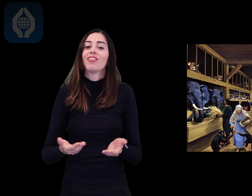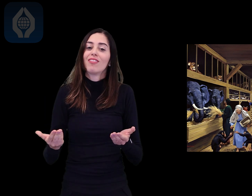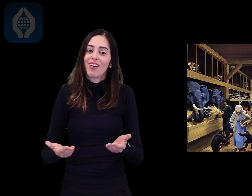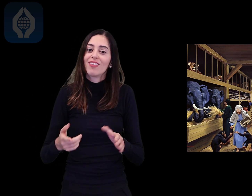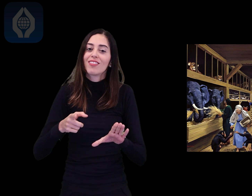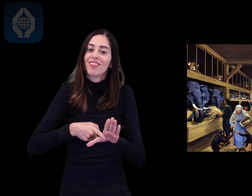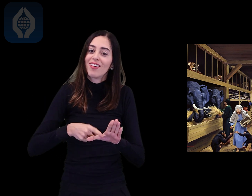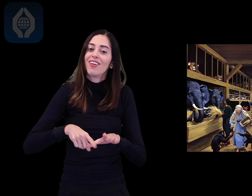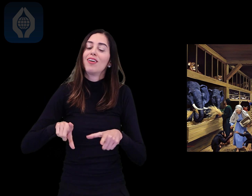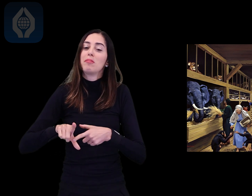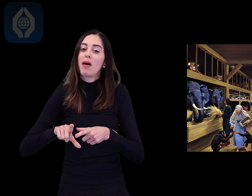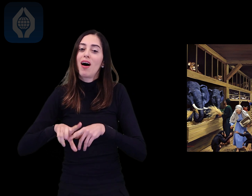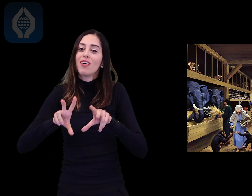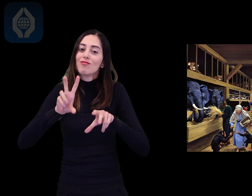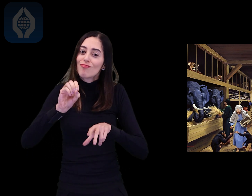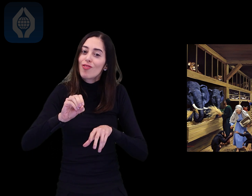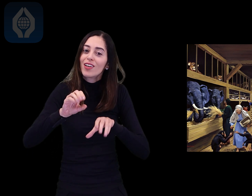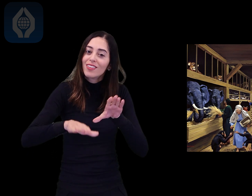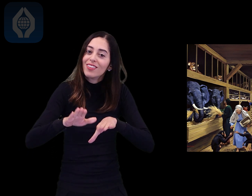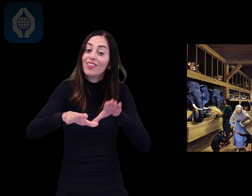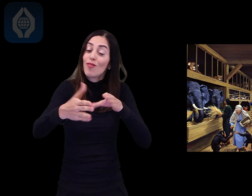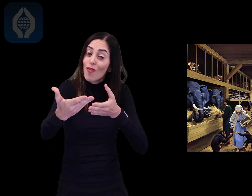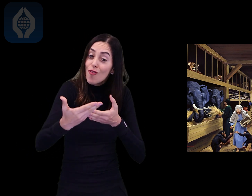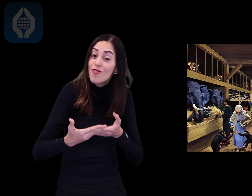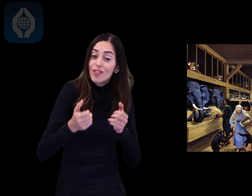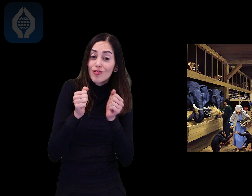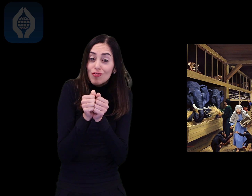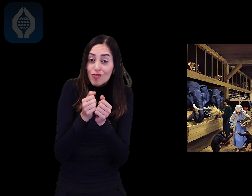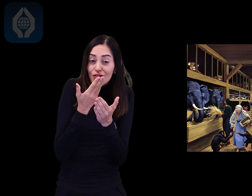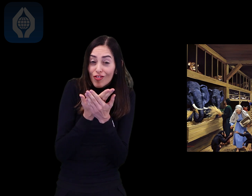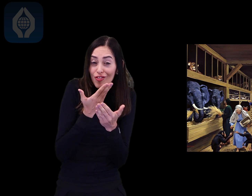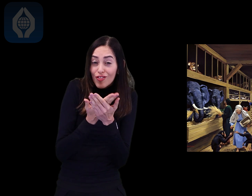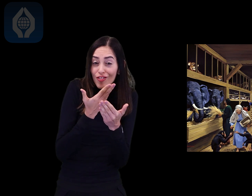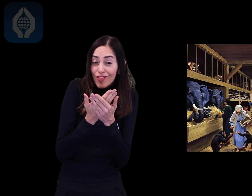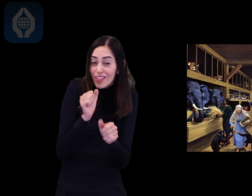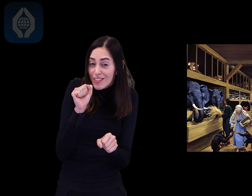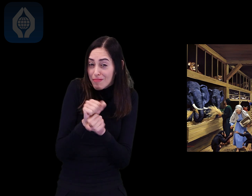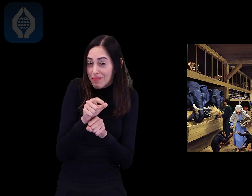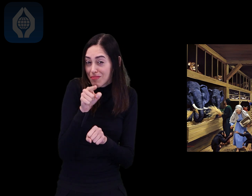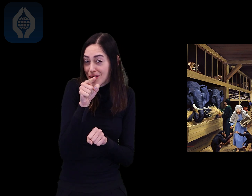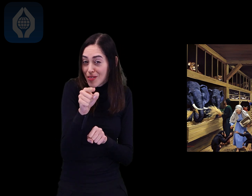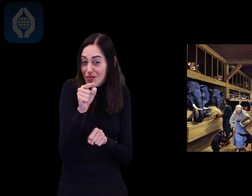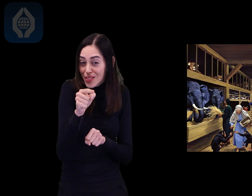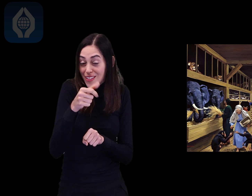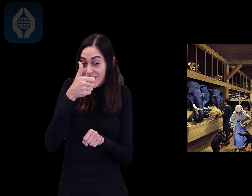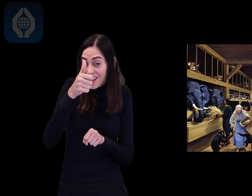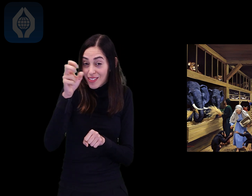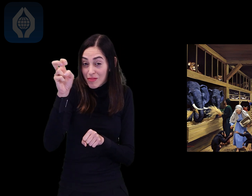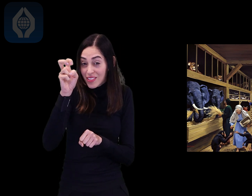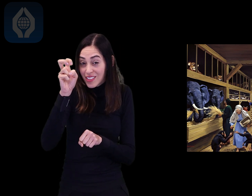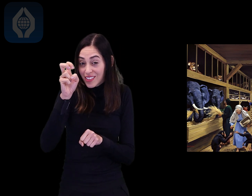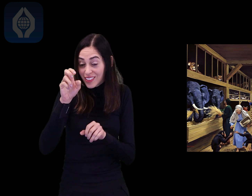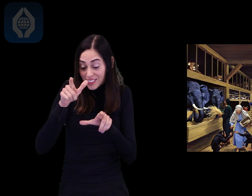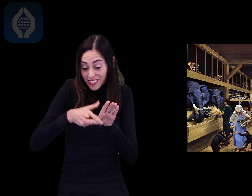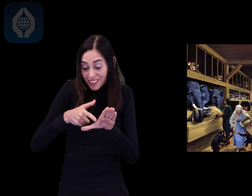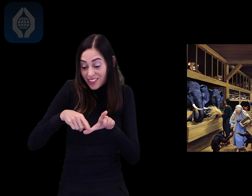palavra de Deus juntos e a descobrir o que ela diz. Contam com você no nosso 15º passo dessa jornada ou